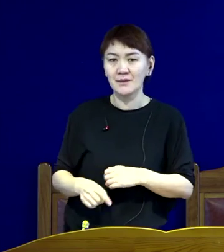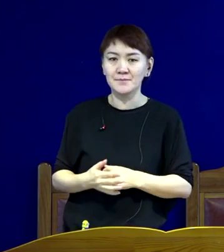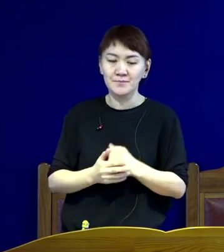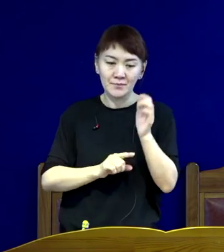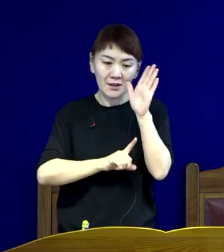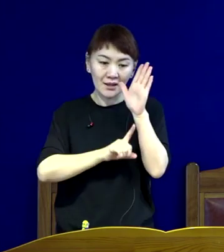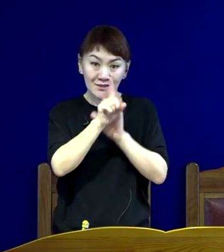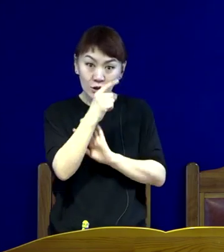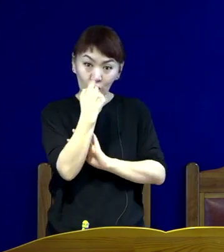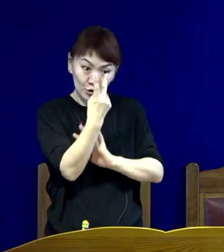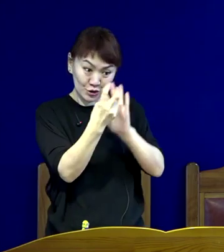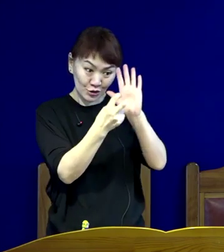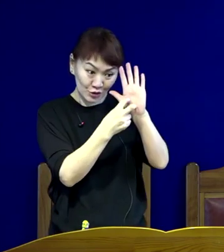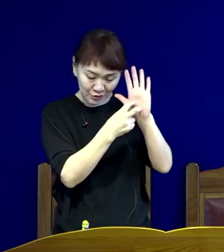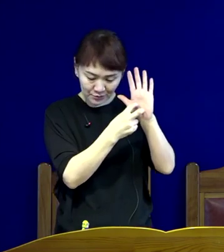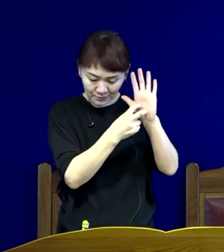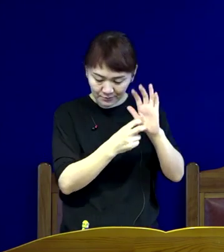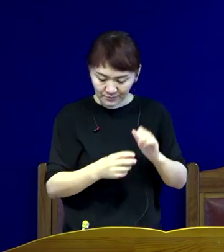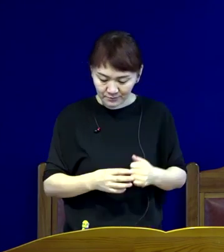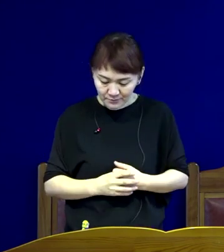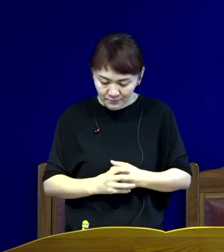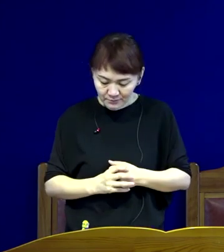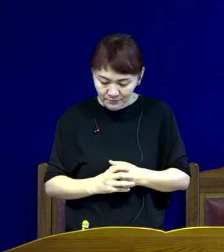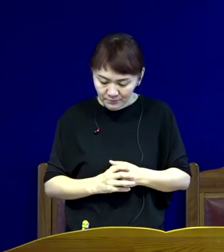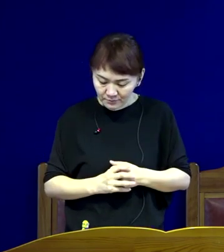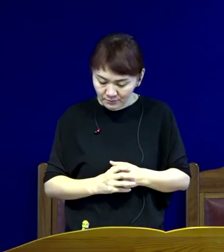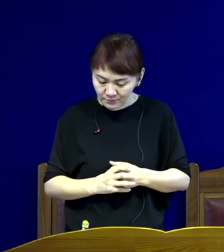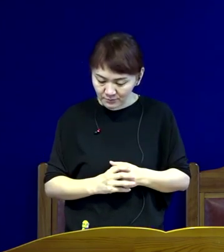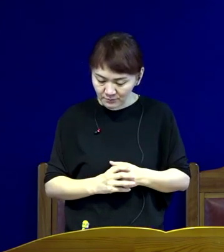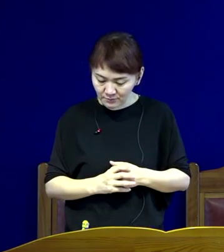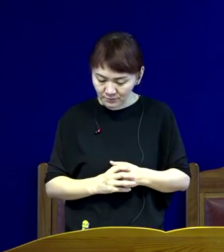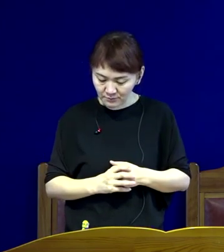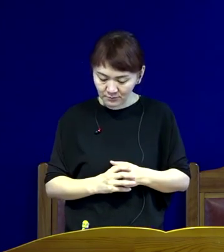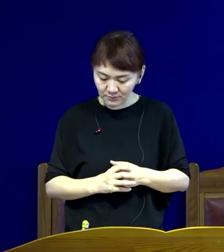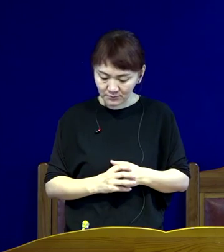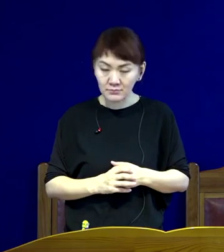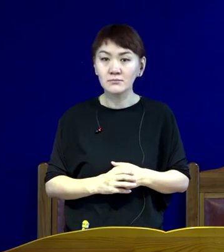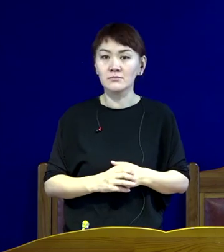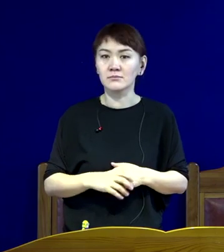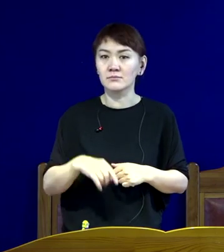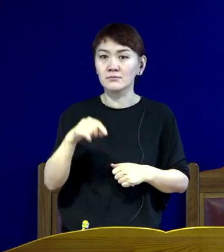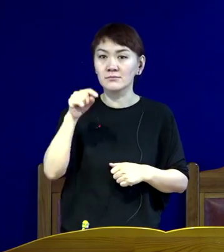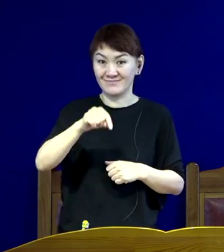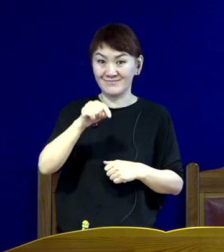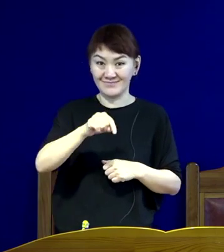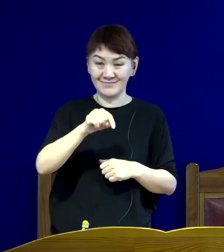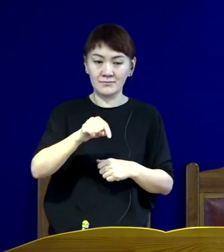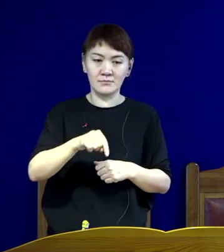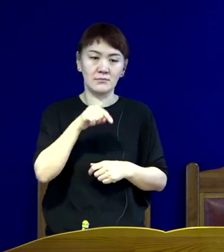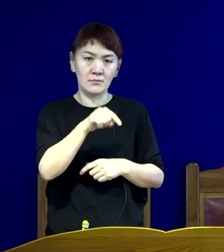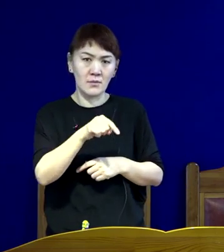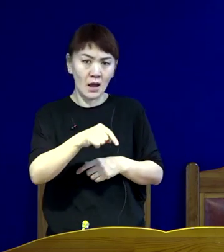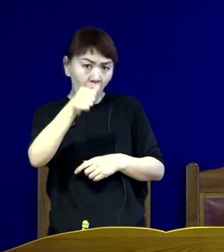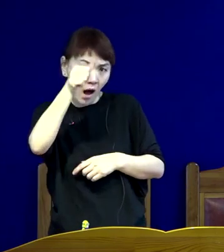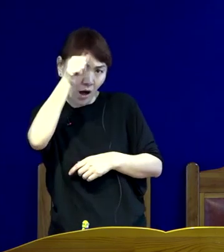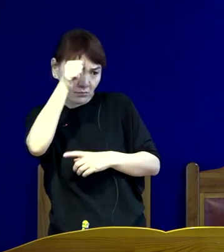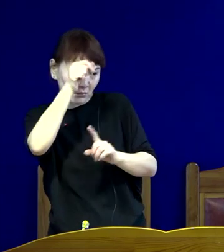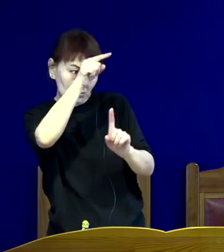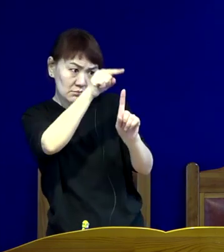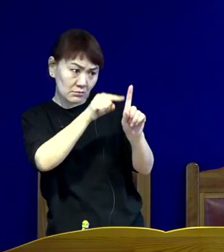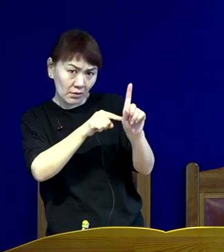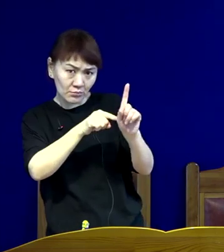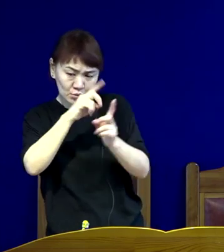дээр Адами дүмнэн бэпири опсмуро гэрэжанаа. Адам туслагч байхгүйгээс